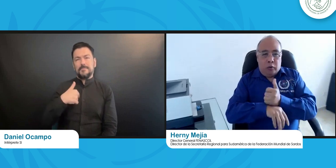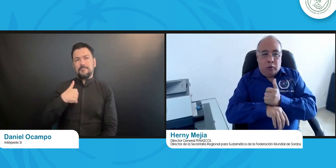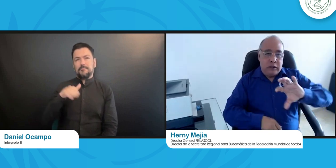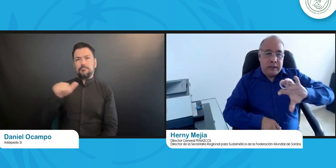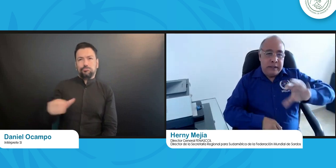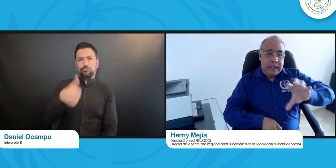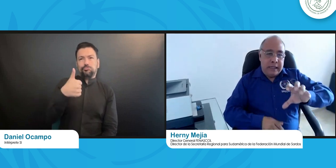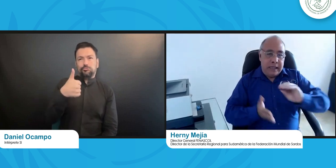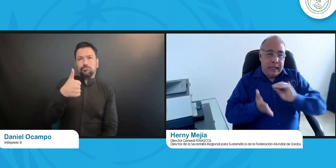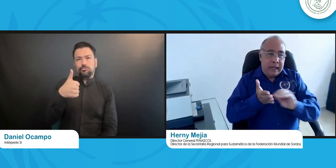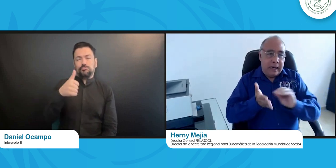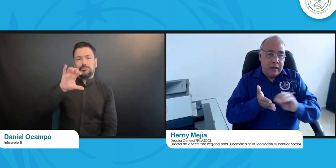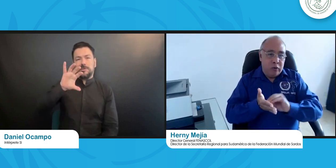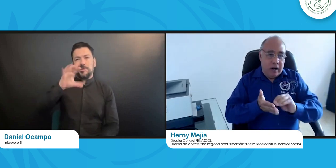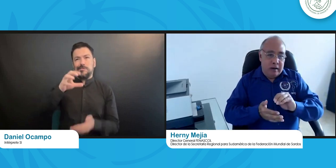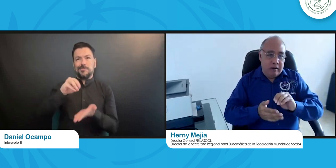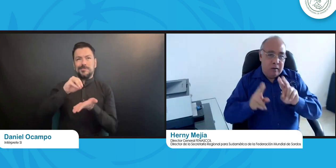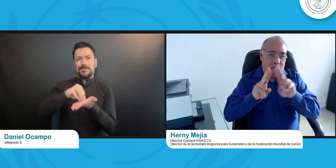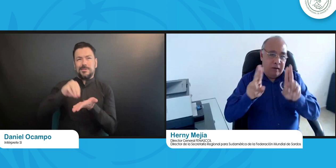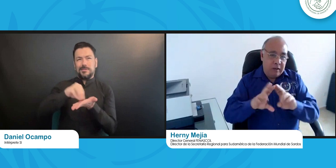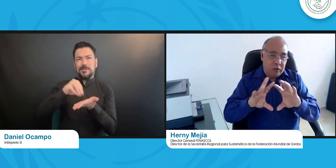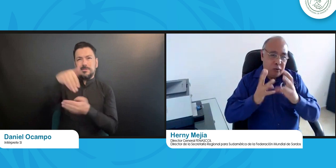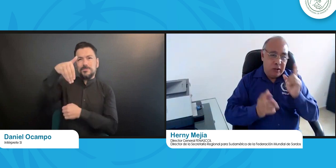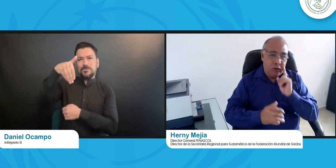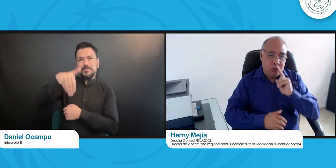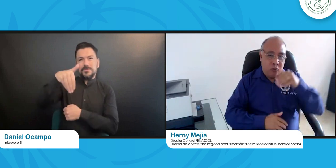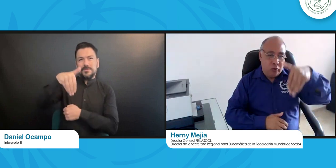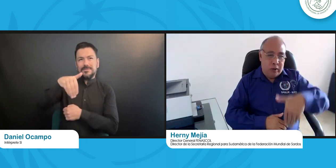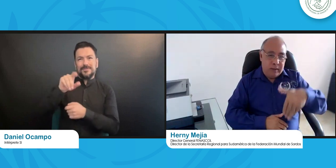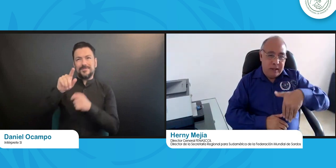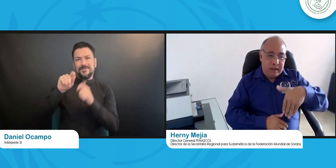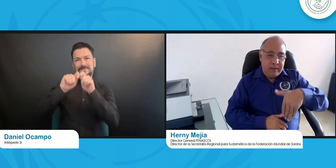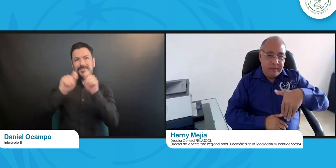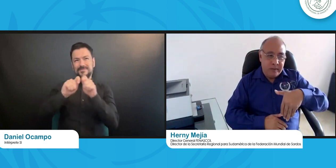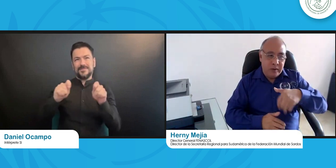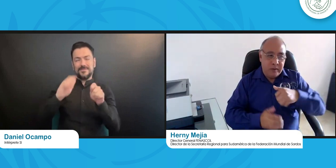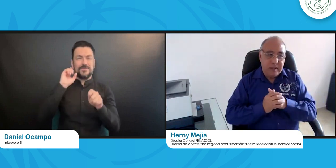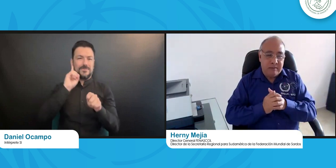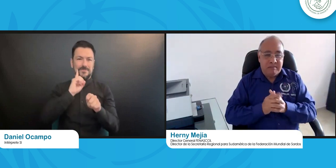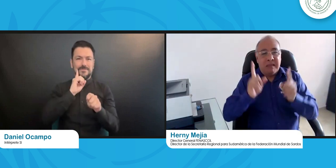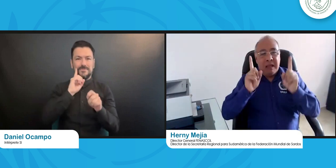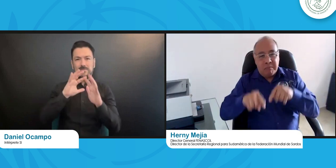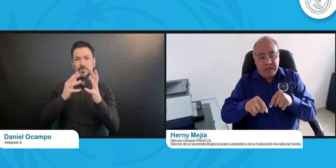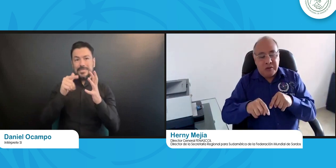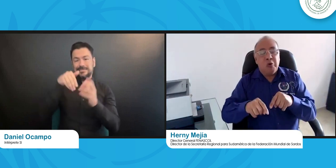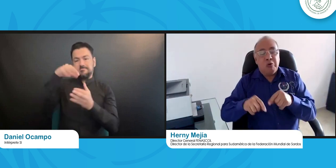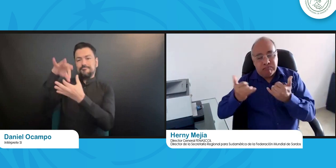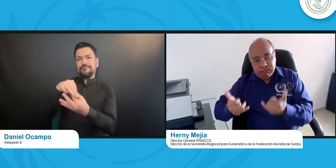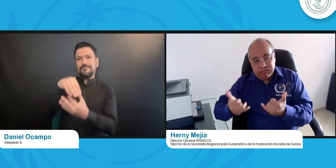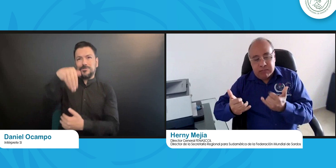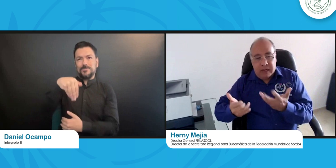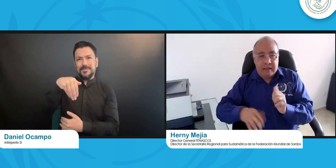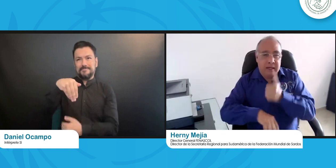Soy el director regional de la Secretaría Regional para Suramérica de la Federación Mundial de Sordos.